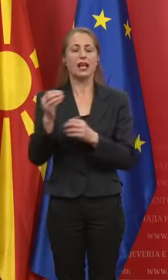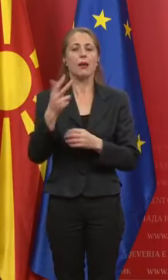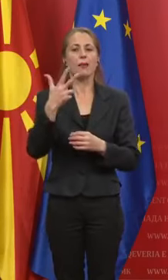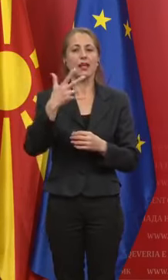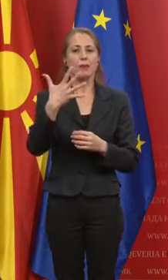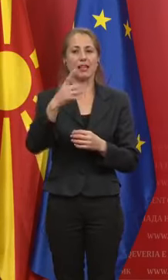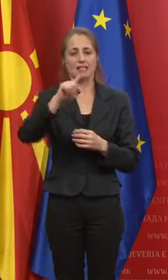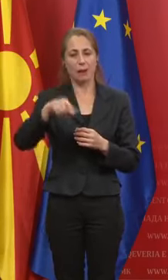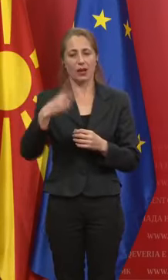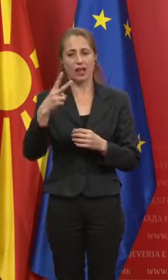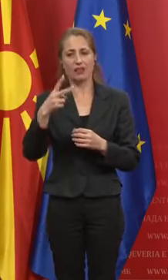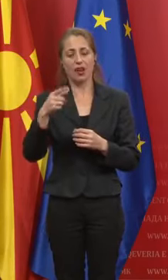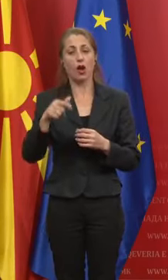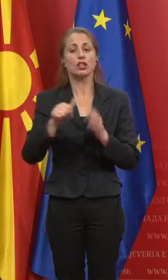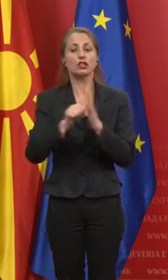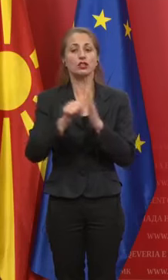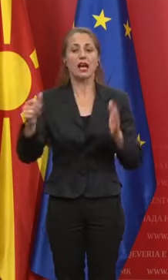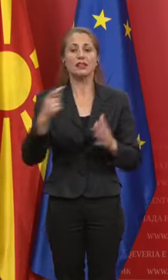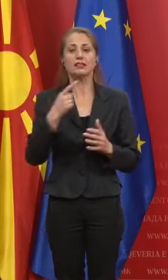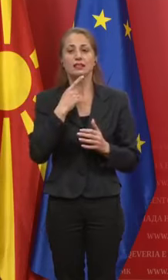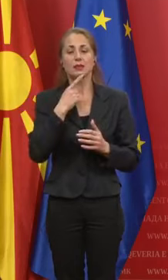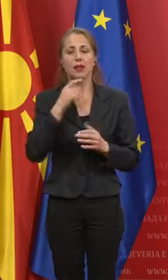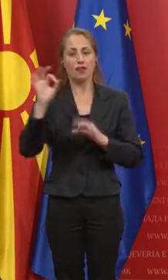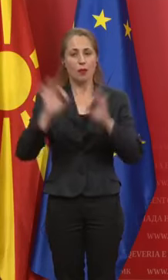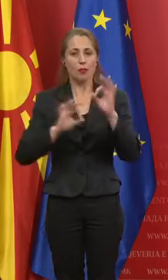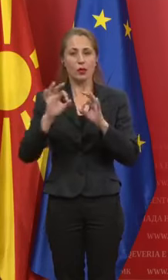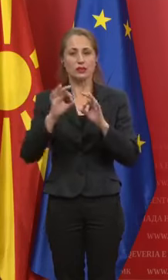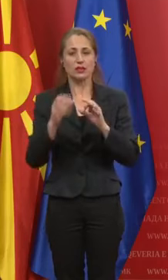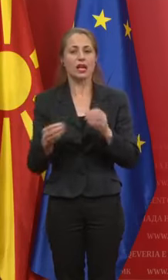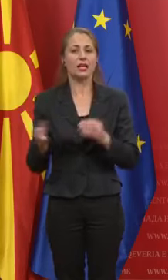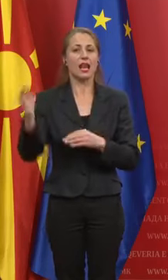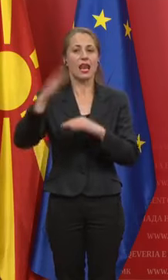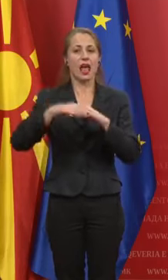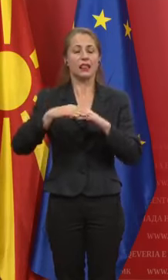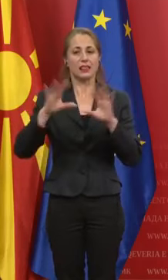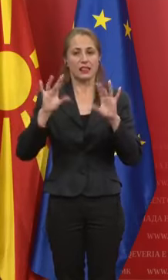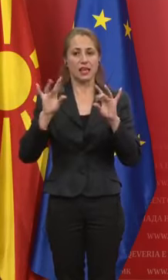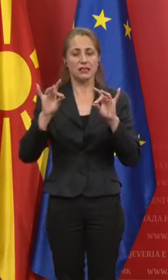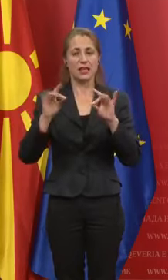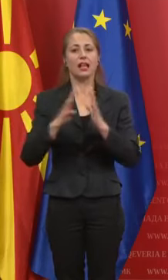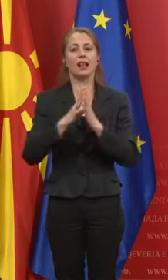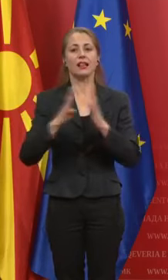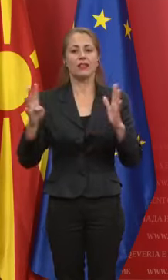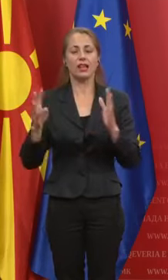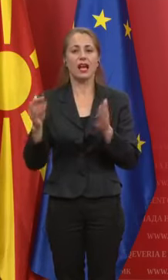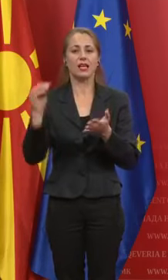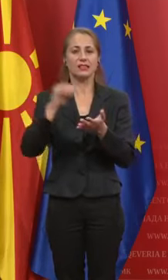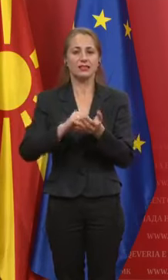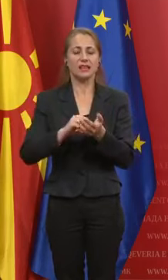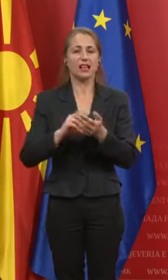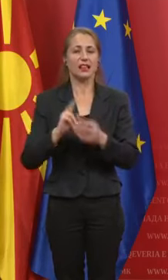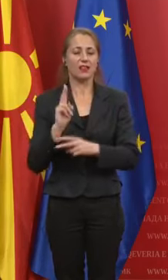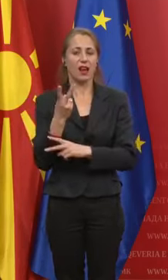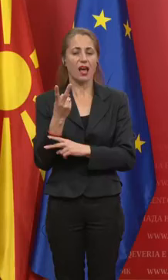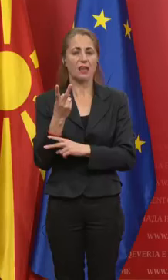5,2, од 16 септември процентот е над 10, а на 19 сме регистрирале